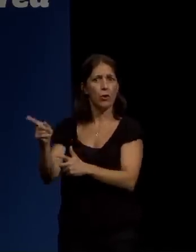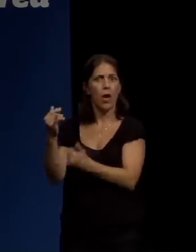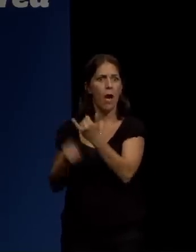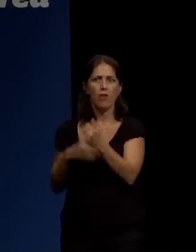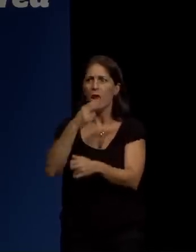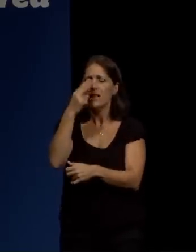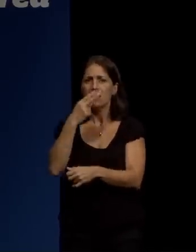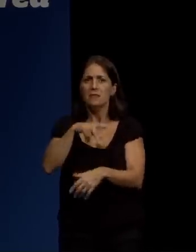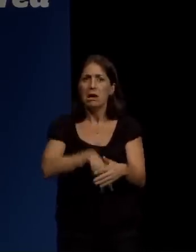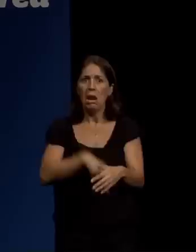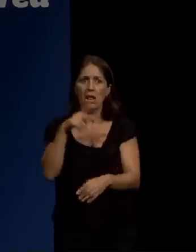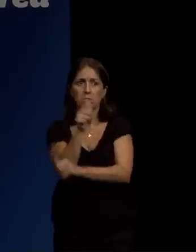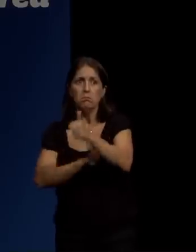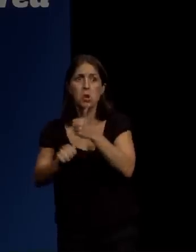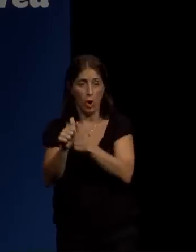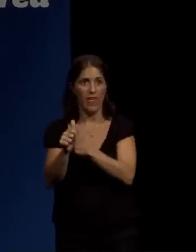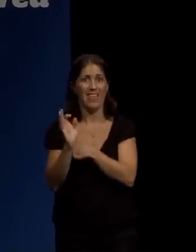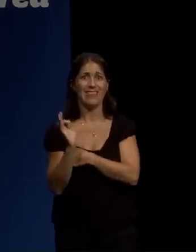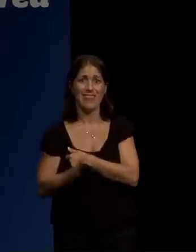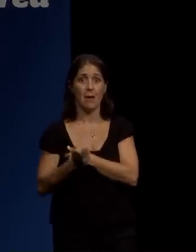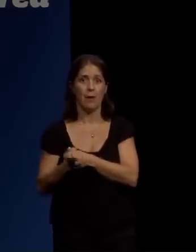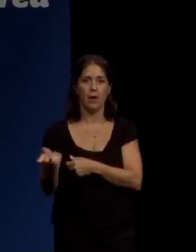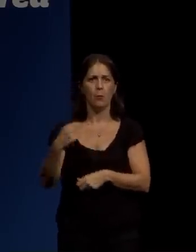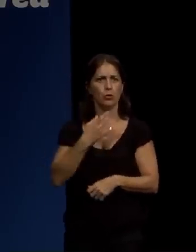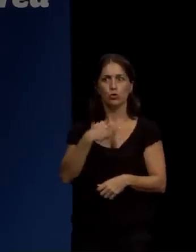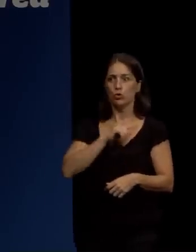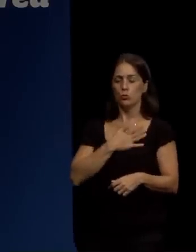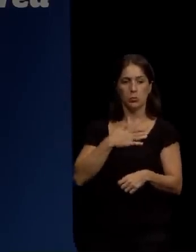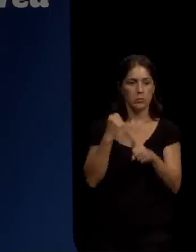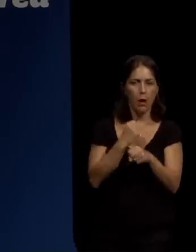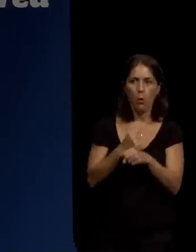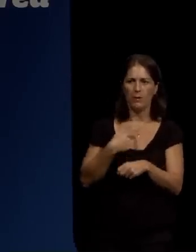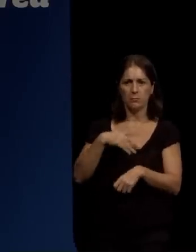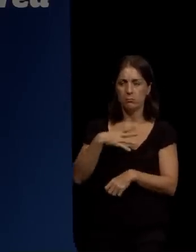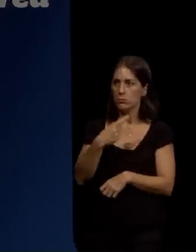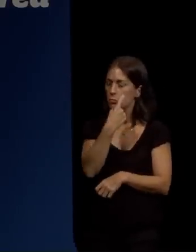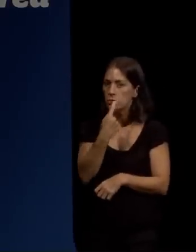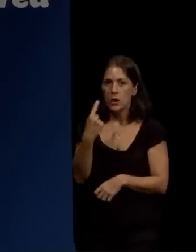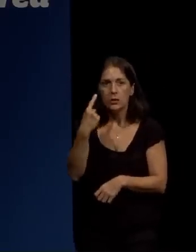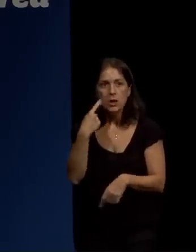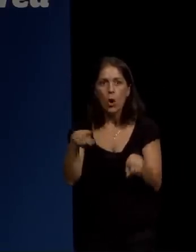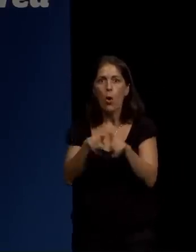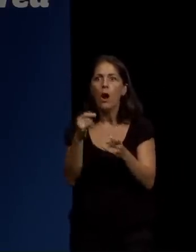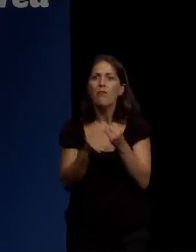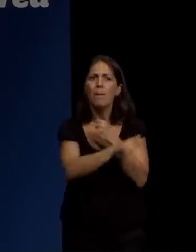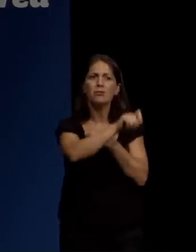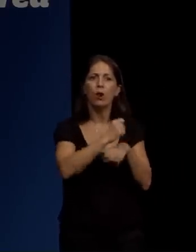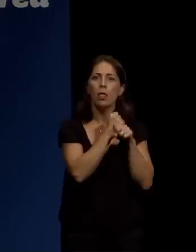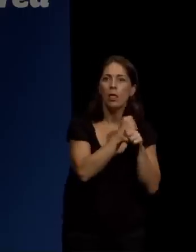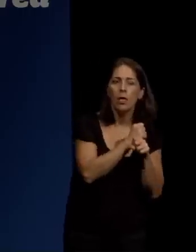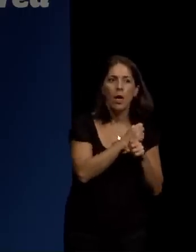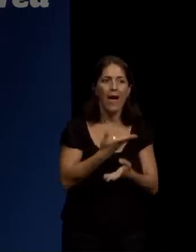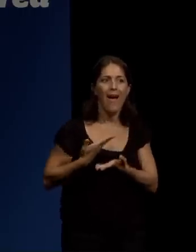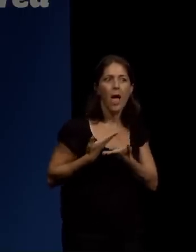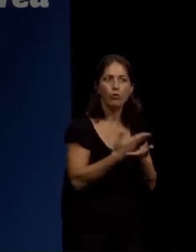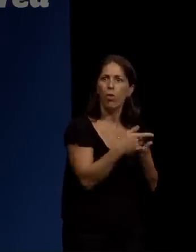intereses xerais. Algúns podemos ver no noso propio traballo, cos nosos propios ollos, como se denegaba aos dependientes a axuda que